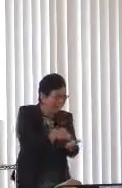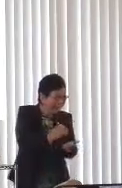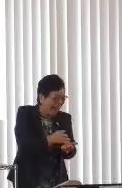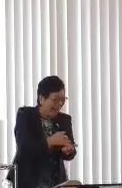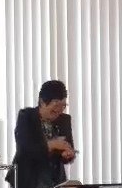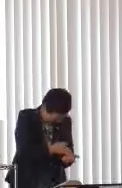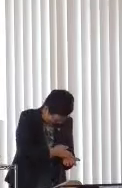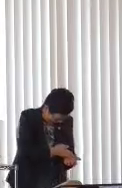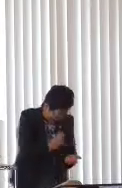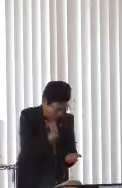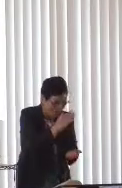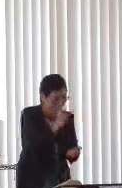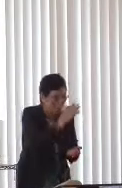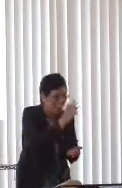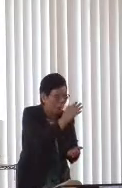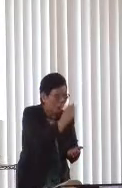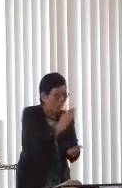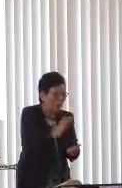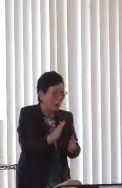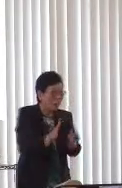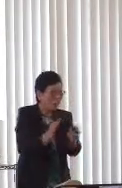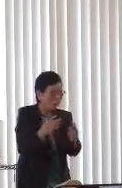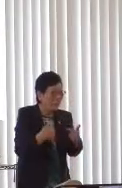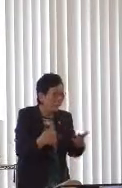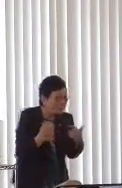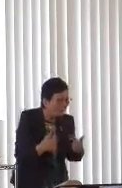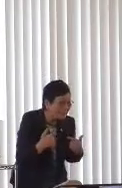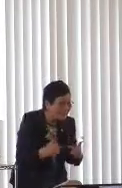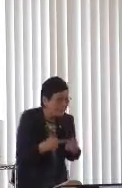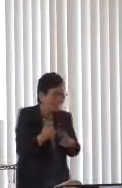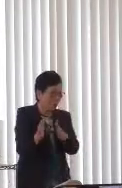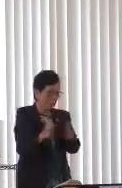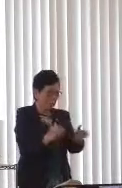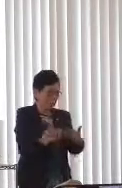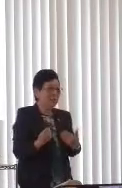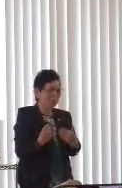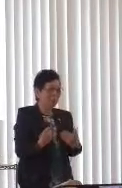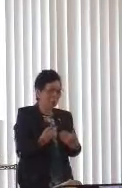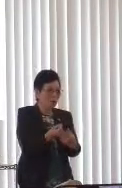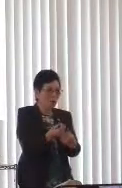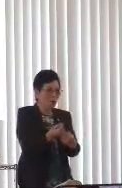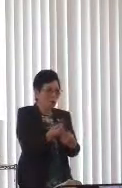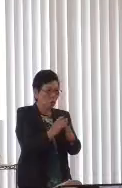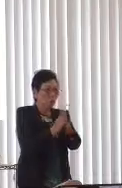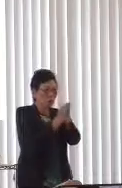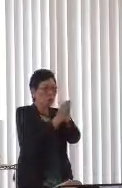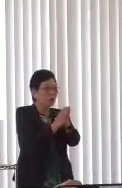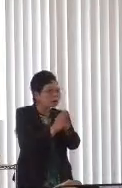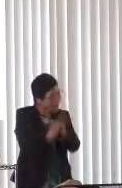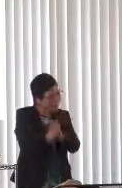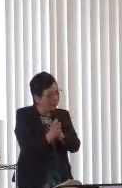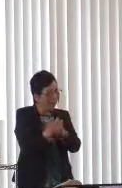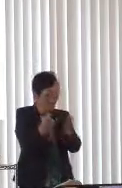は本当はしなければならない備えができずにいるんじゃないだろうか。